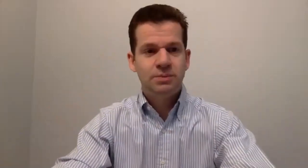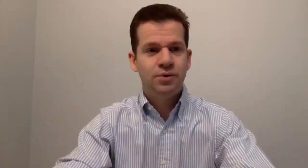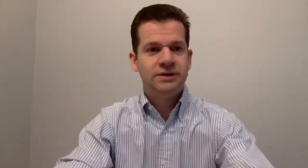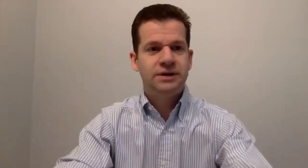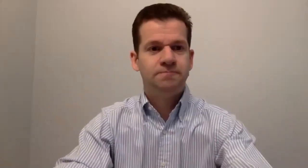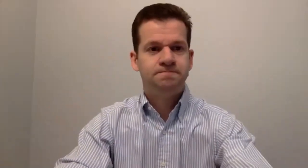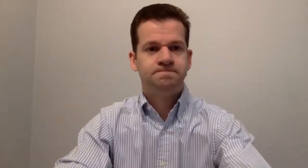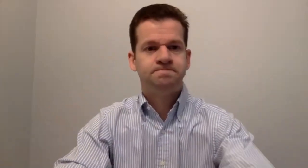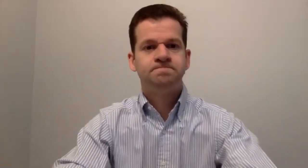amor, então?